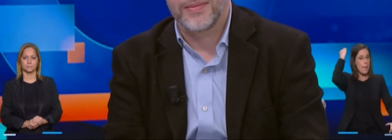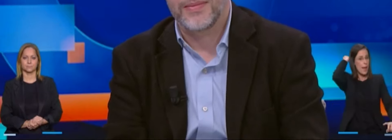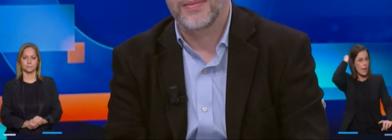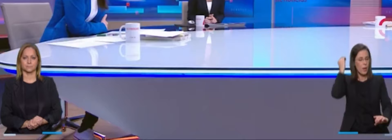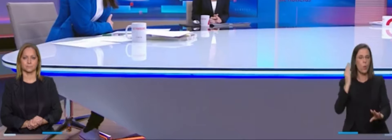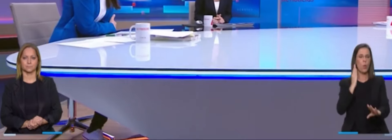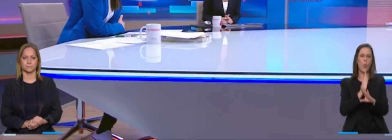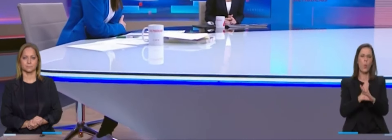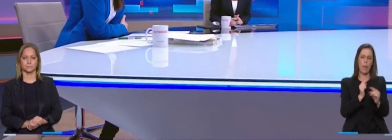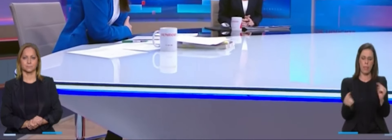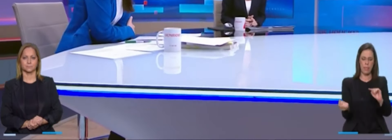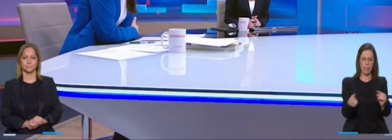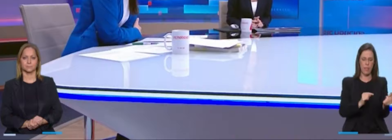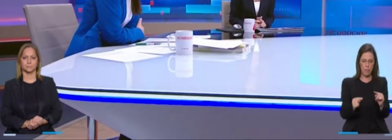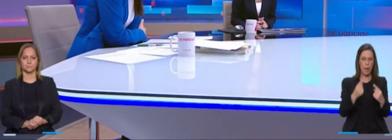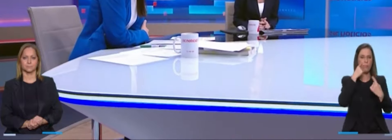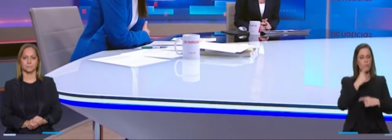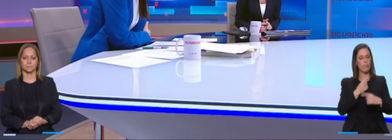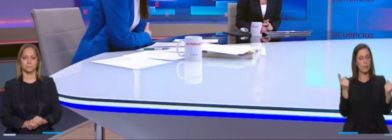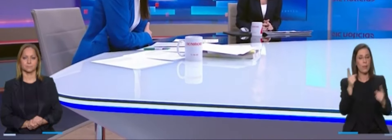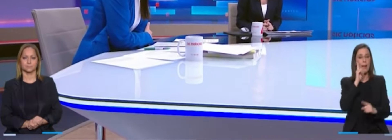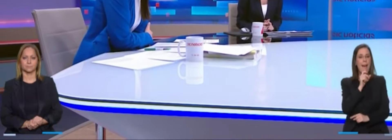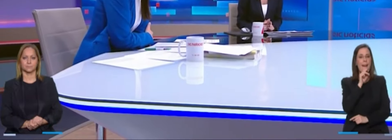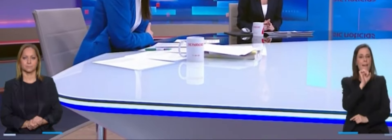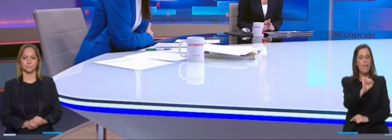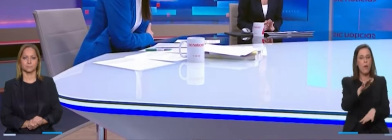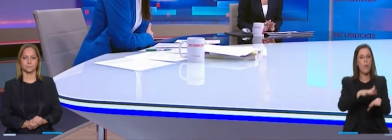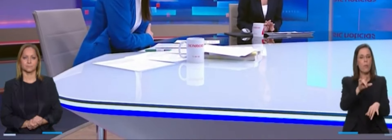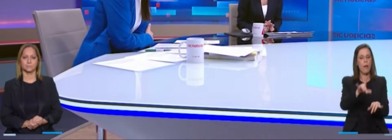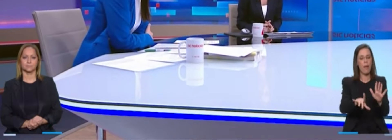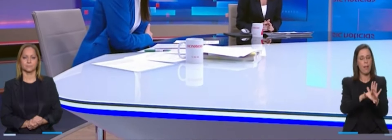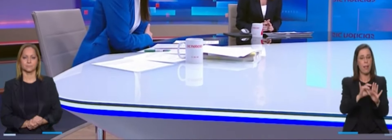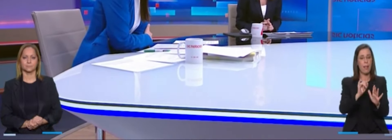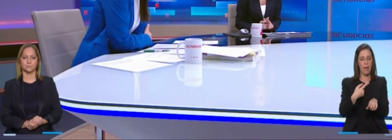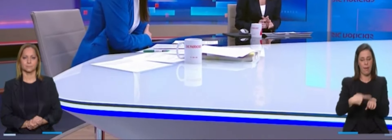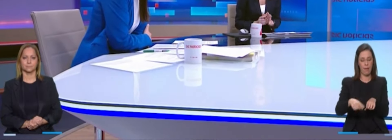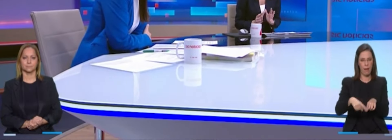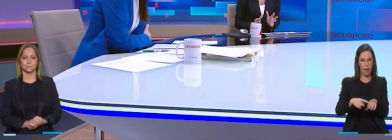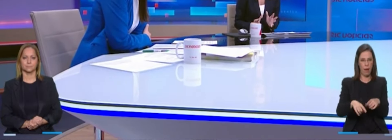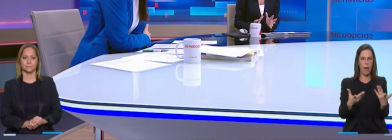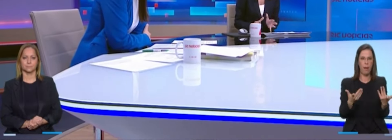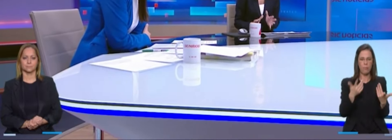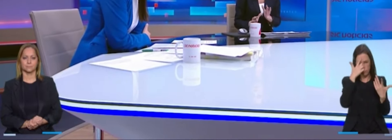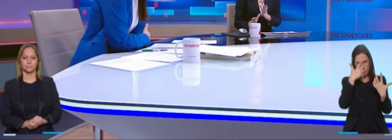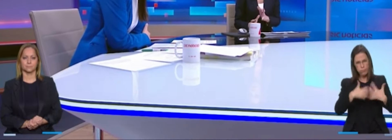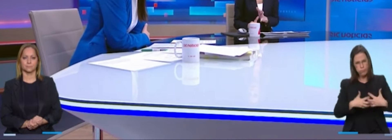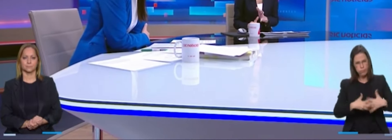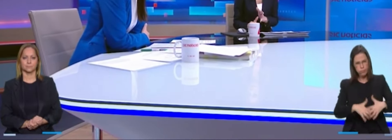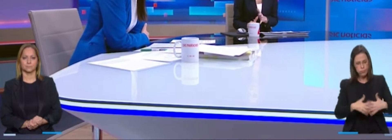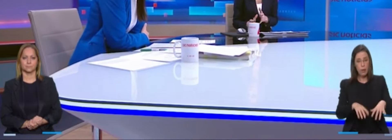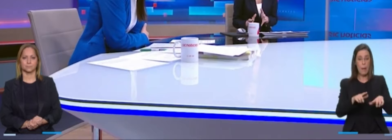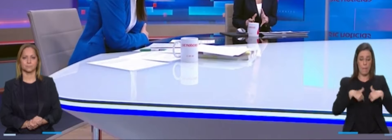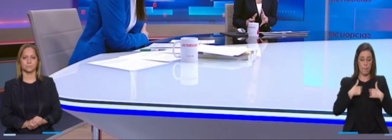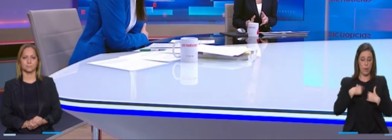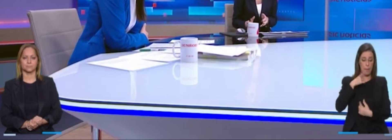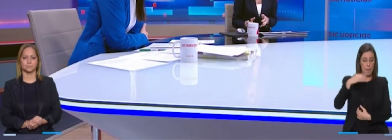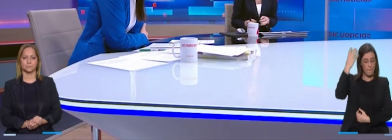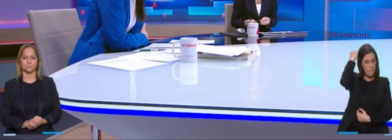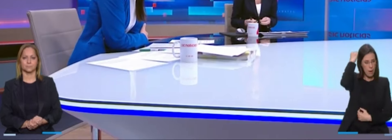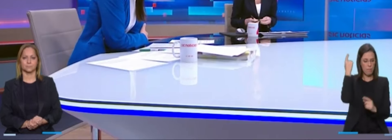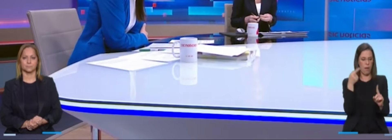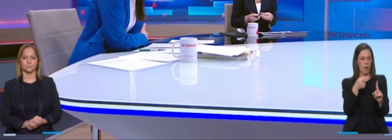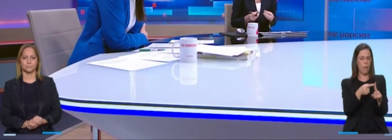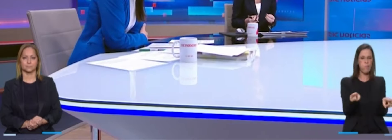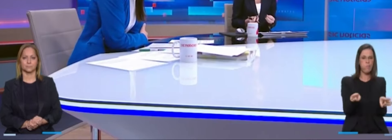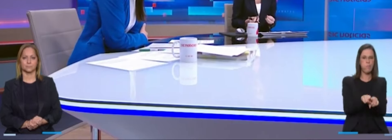último debate trouxe o caso da sua avó a propósito da Lei das rendas o tema levantou várias dúvidas e a Mariana morte água chegou a ser acusada